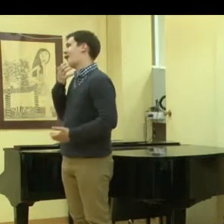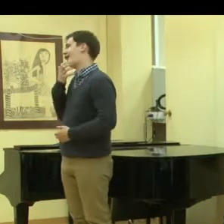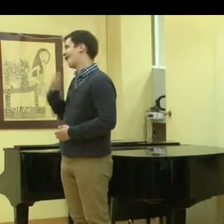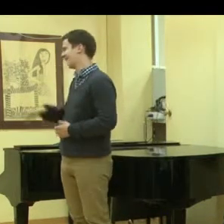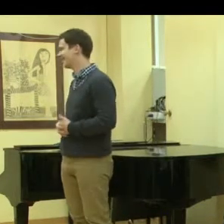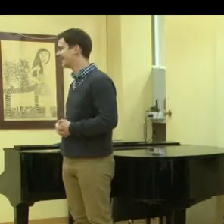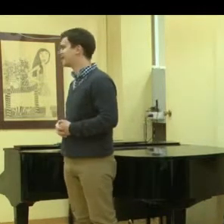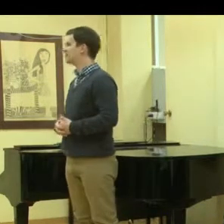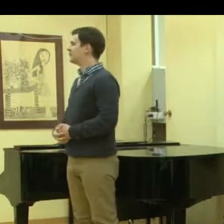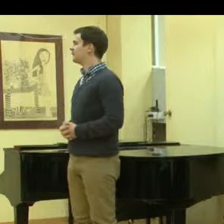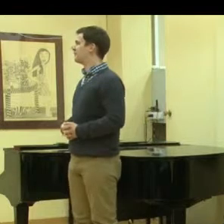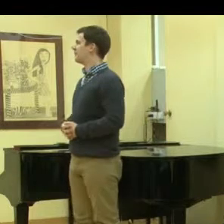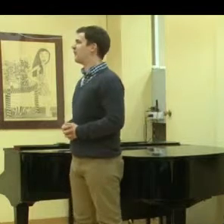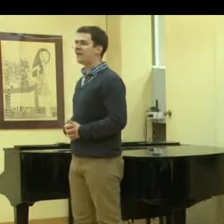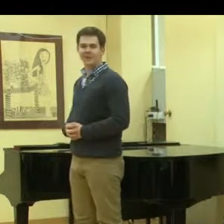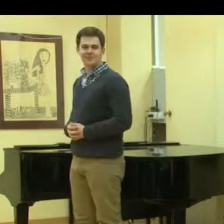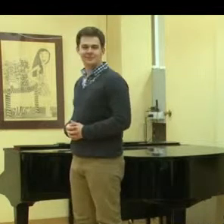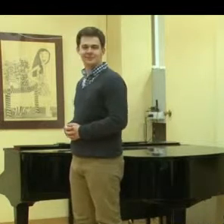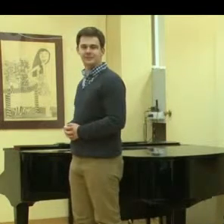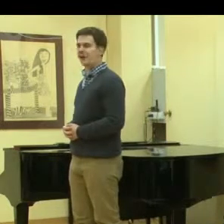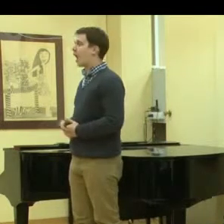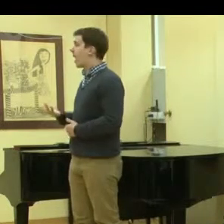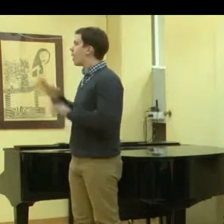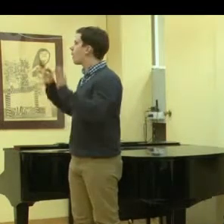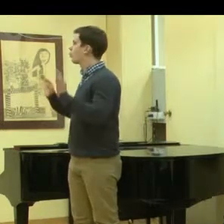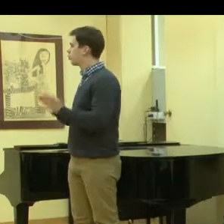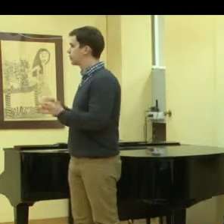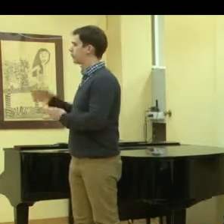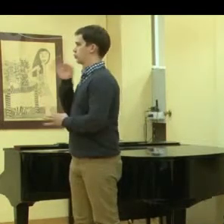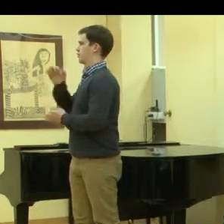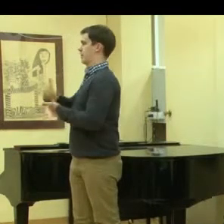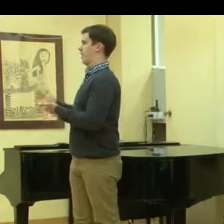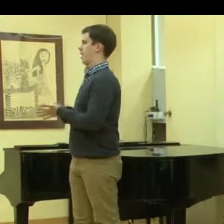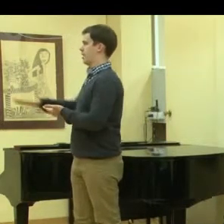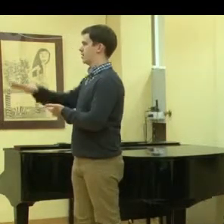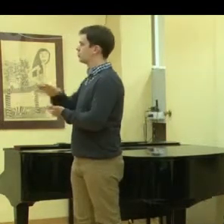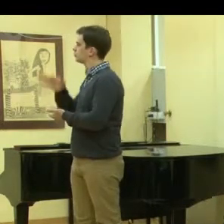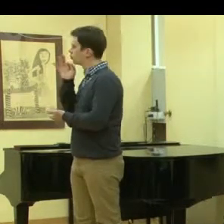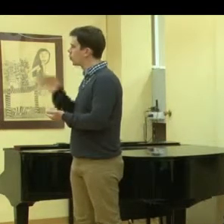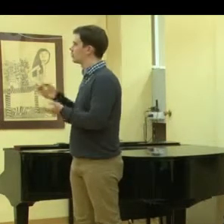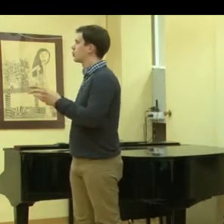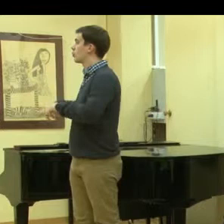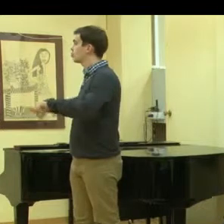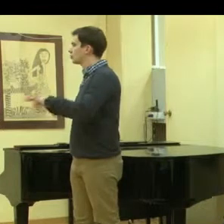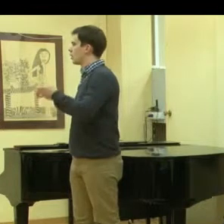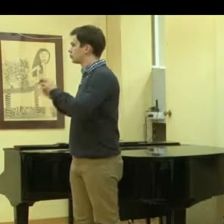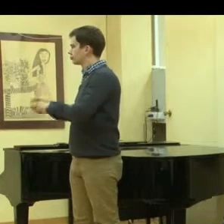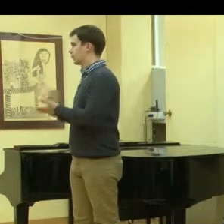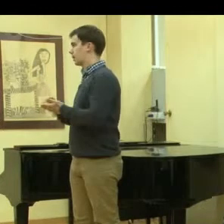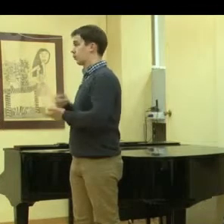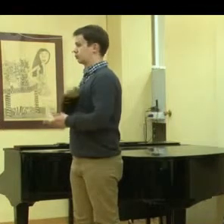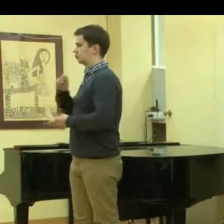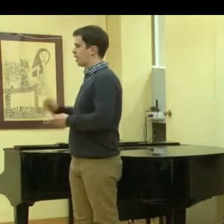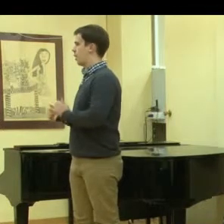bueno, es un buen país, creo que para vivir. Tak, ale dobry kraj jakby do życia, do zakładania rodziny, stąd myślę, że też